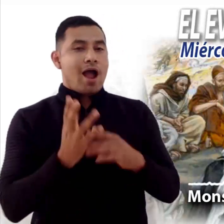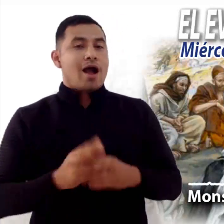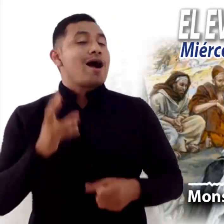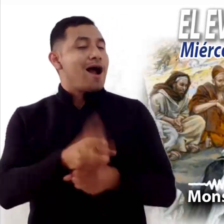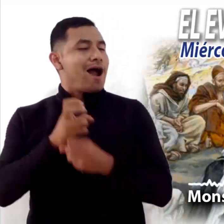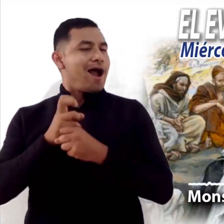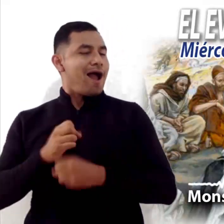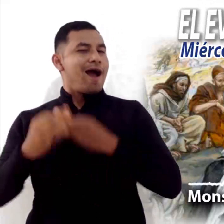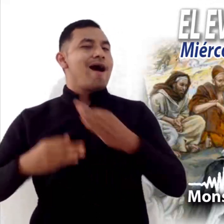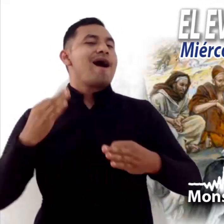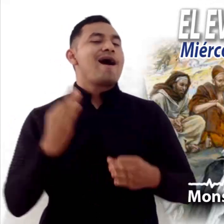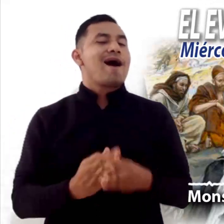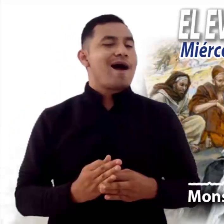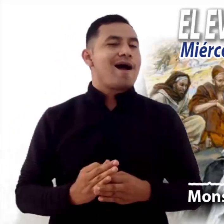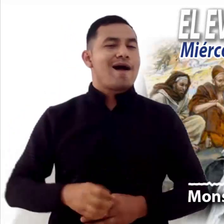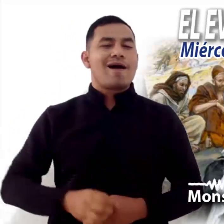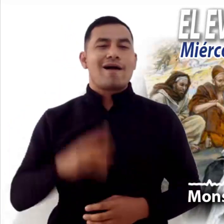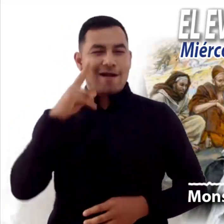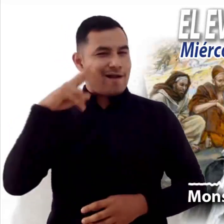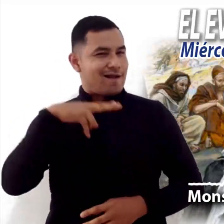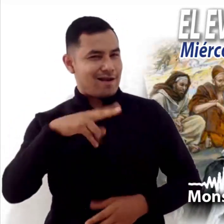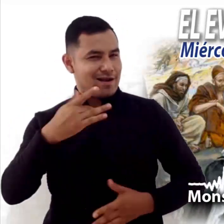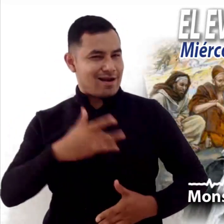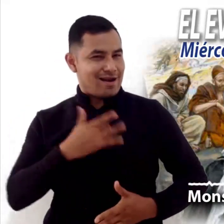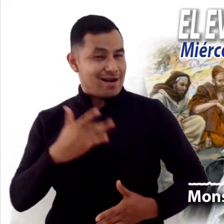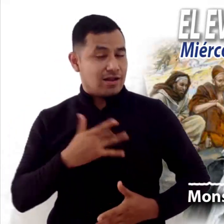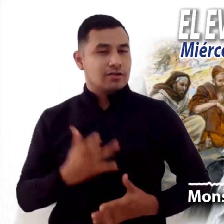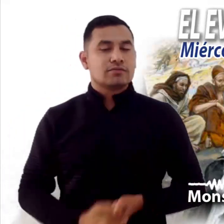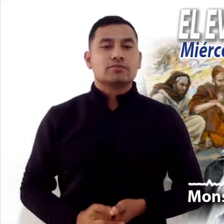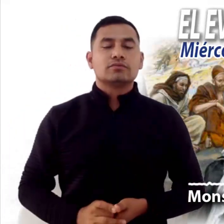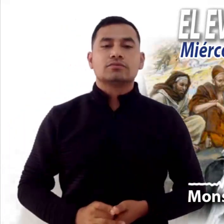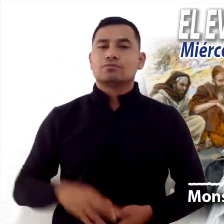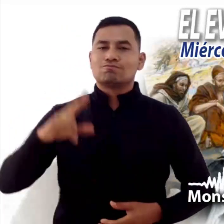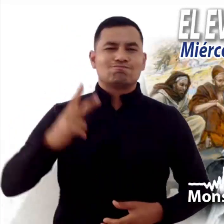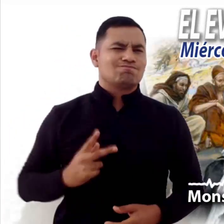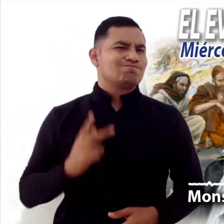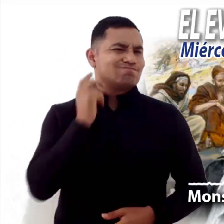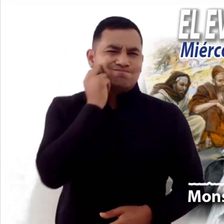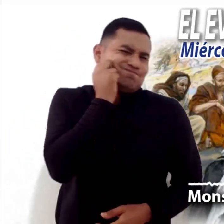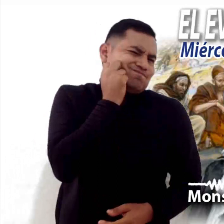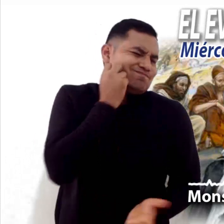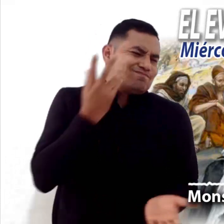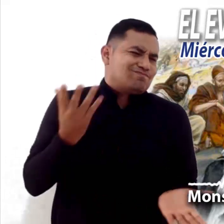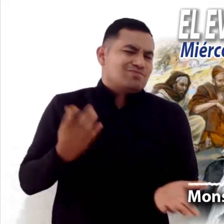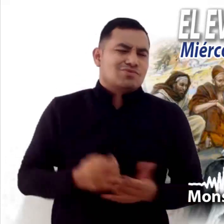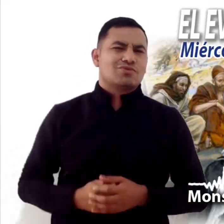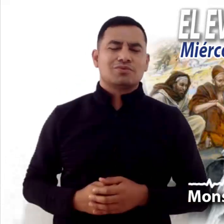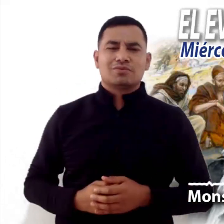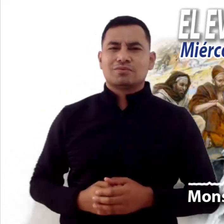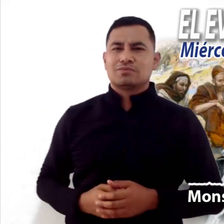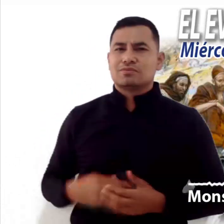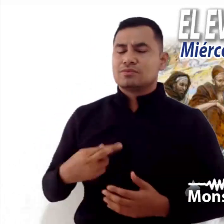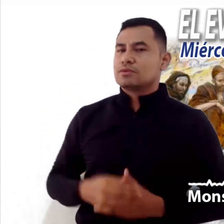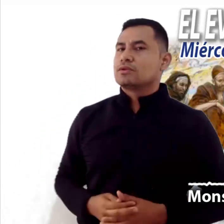que es valioso y a que miremos con profundidad en nuestro corazón. No importan las